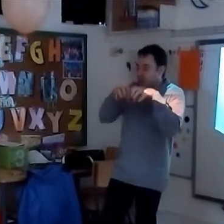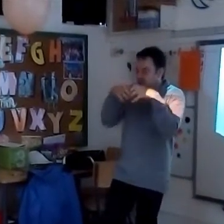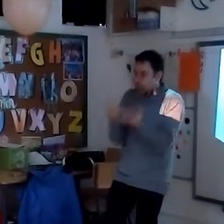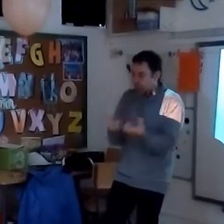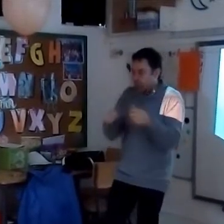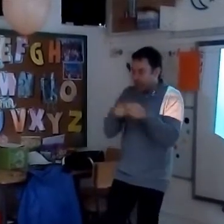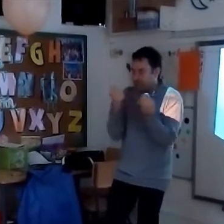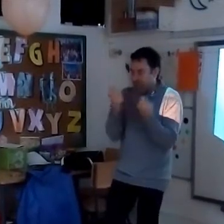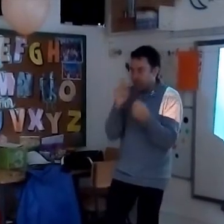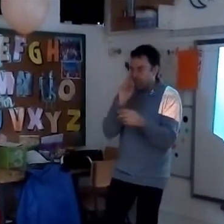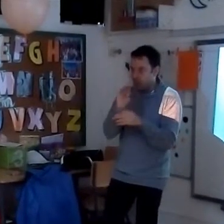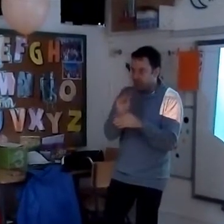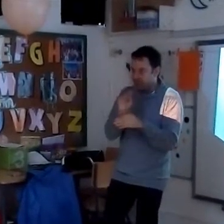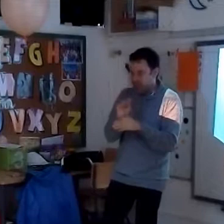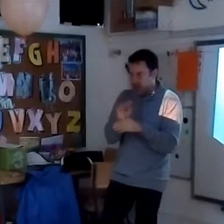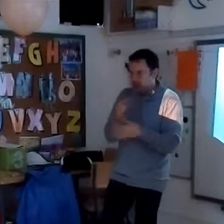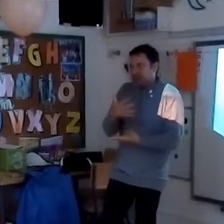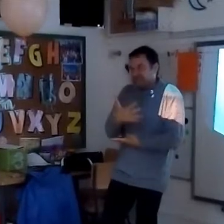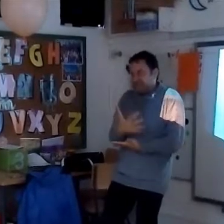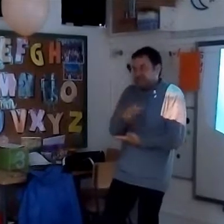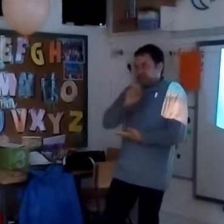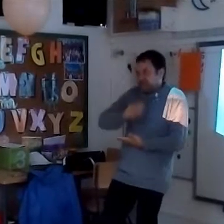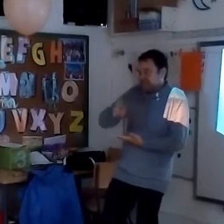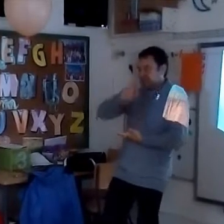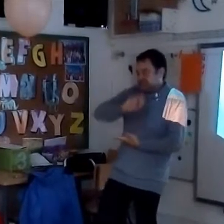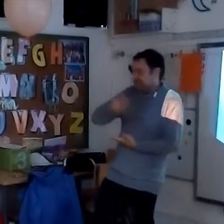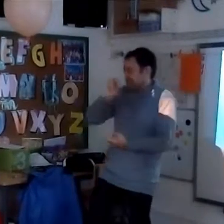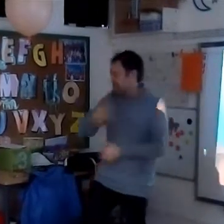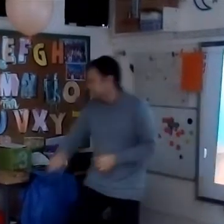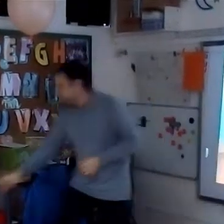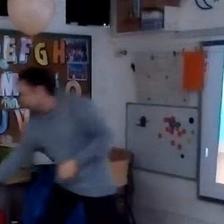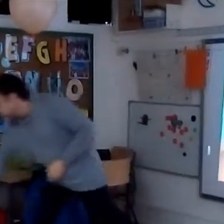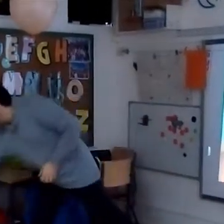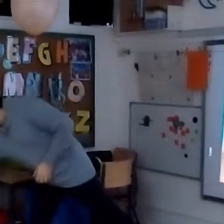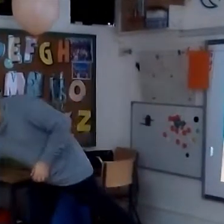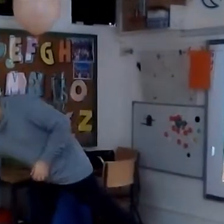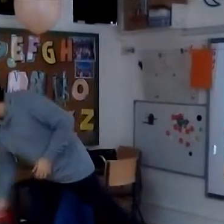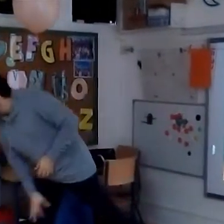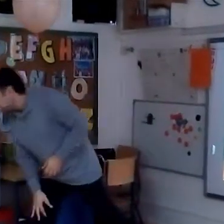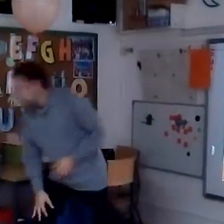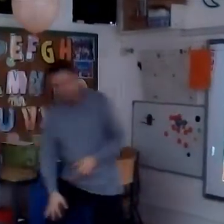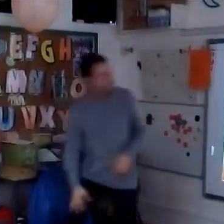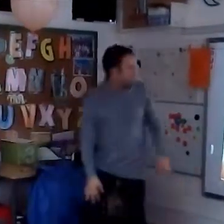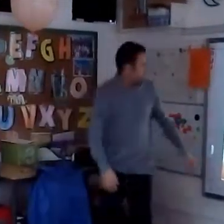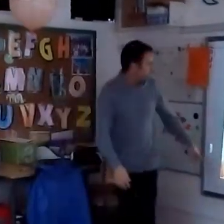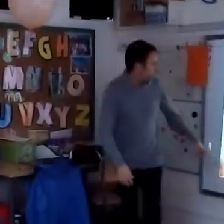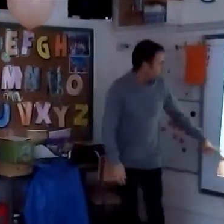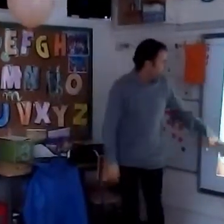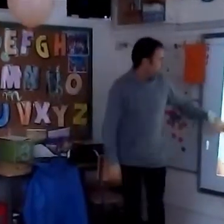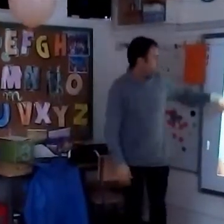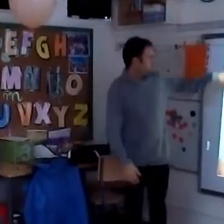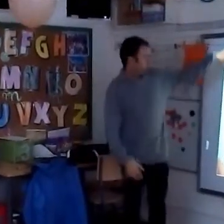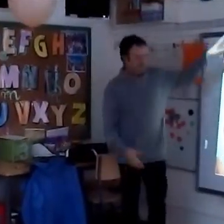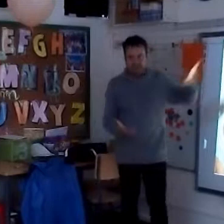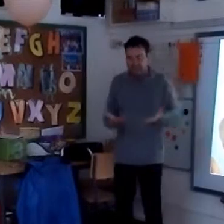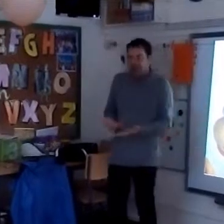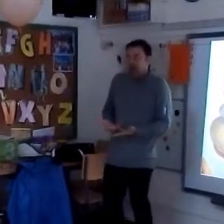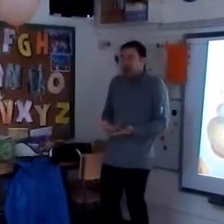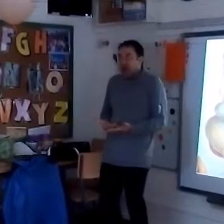fue con mucho cuidado para que no se le cayeran los huevos y se le rompieran. Iba andando con cuidado con todos los huevos encima. Y ahí mira, iba